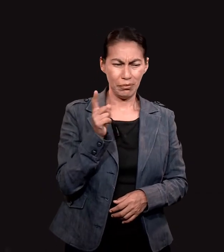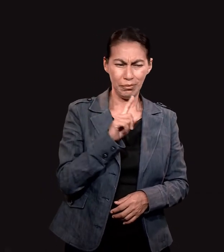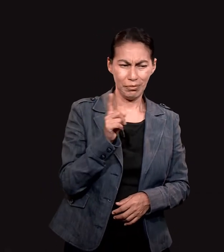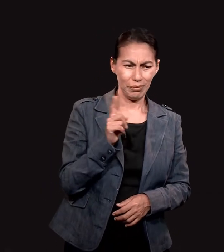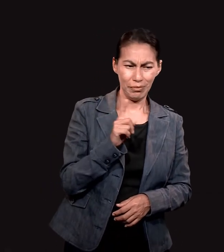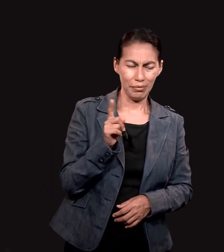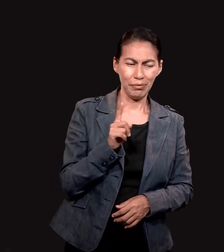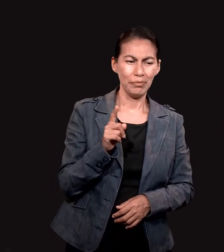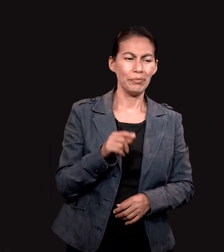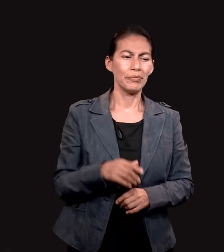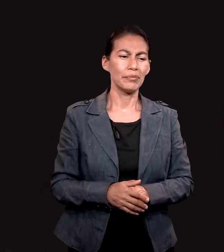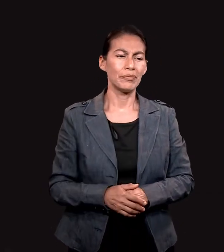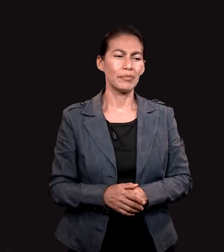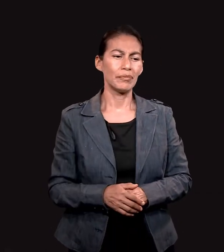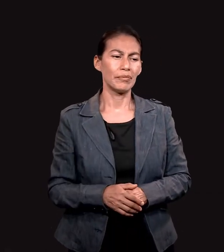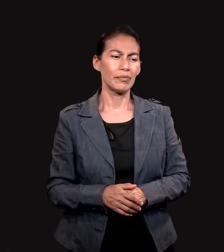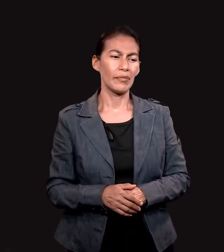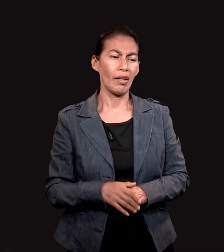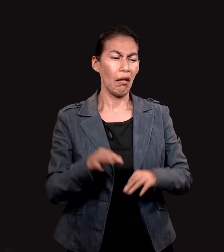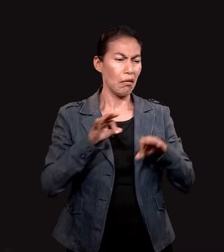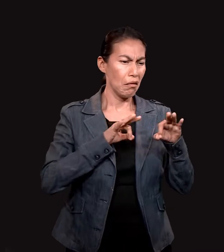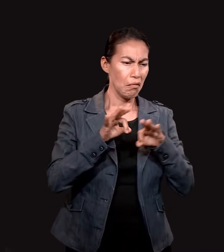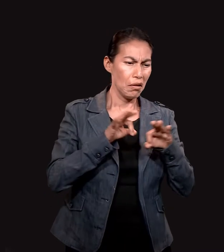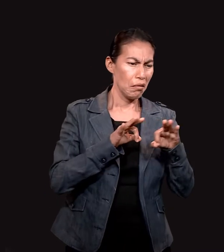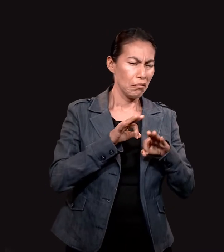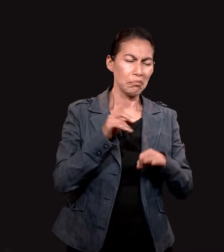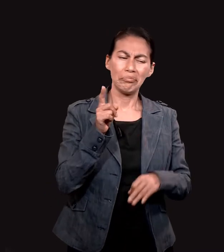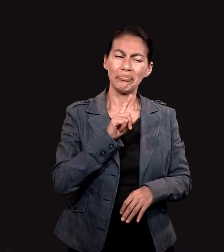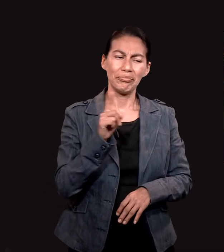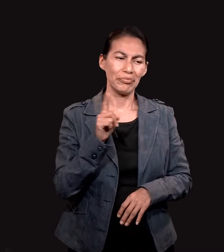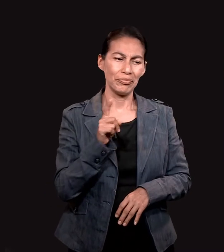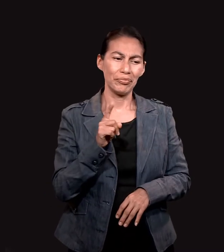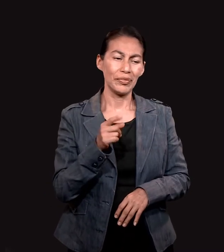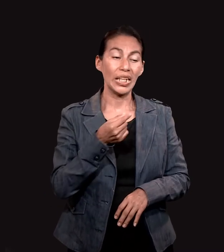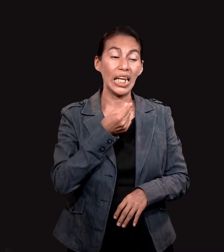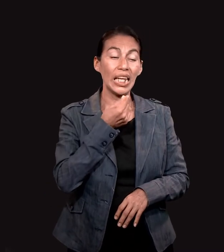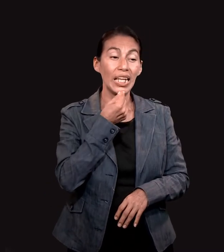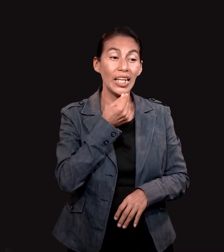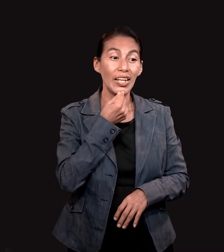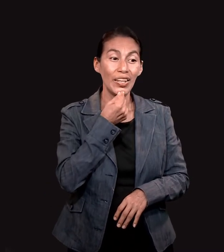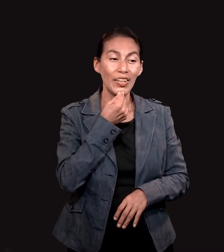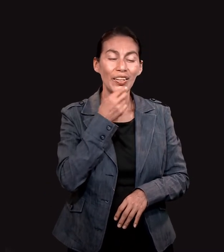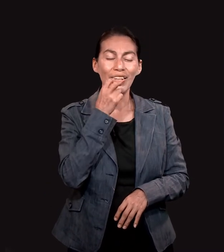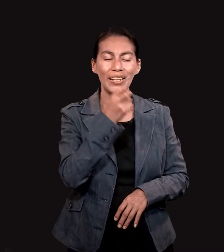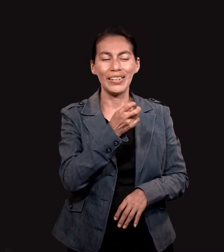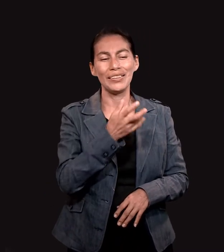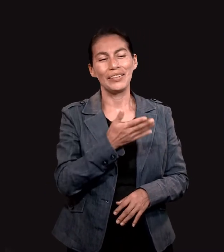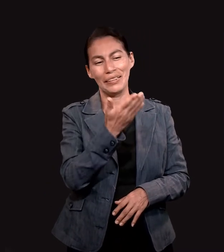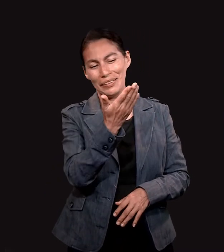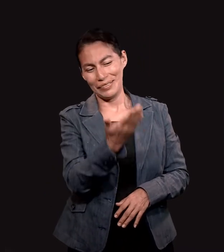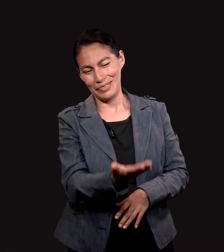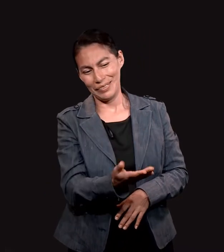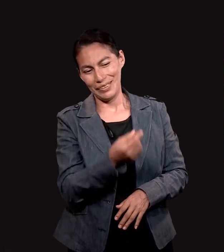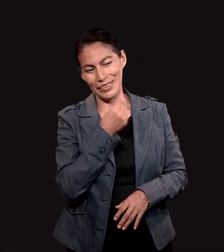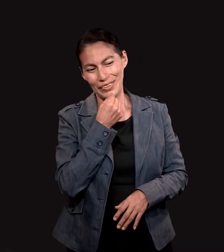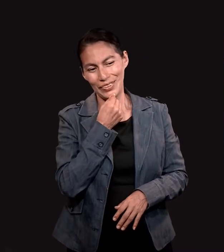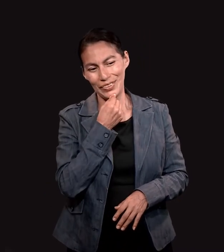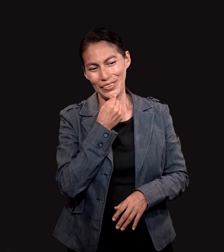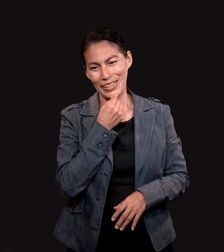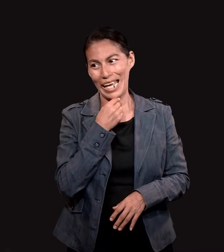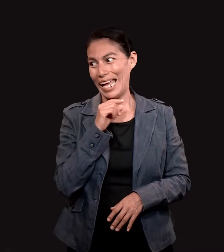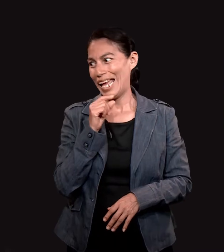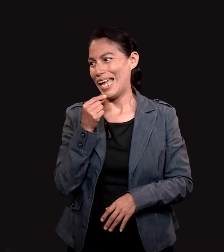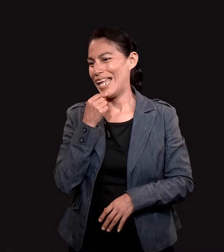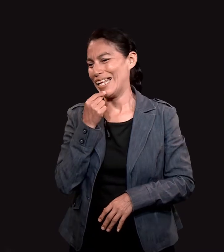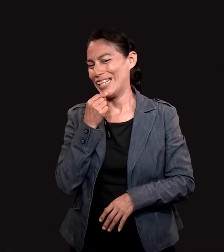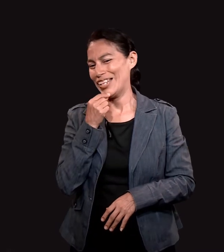No fue dinero, no fue un puesto de trabajo, no fue, fue un niño. Y aquí está el